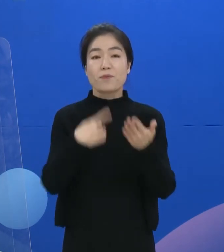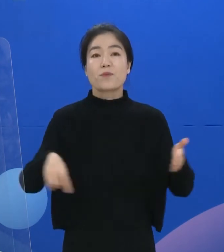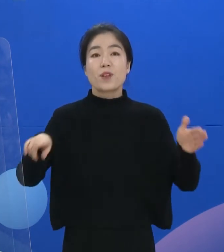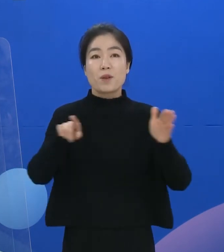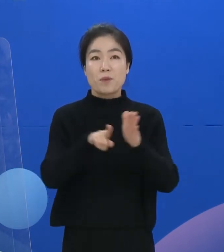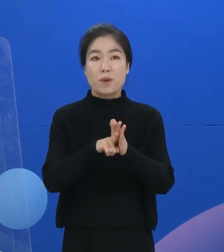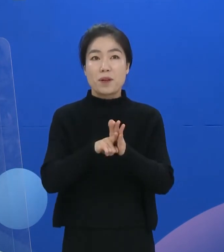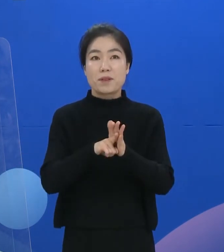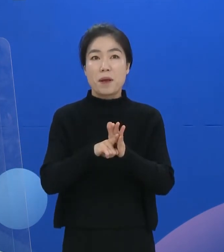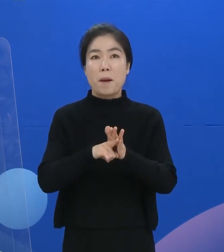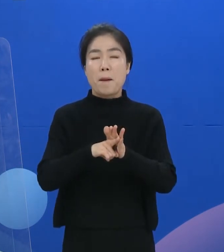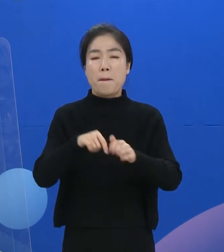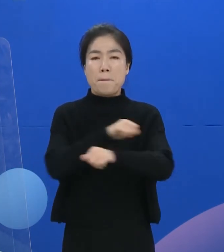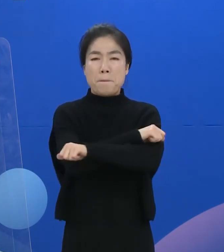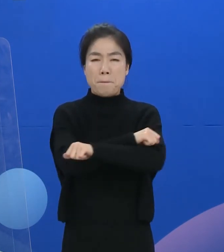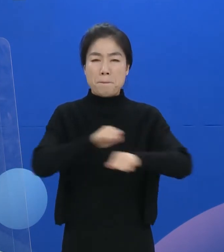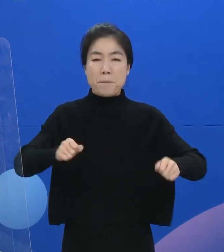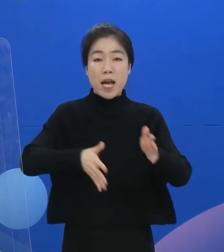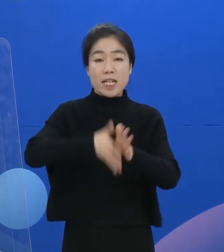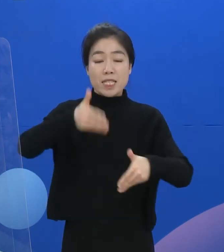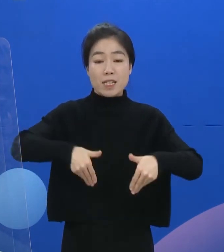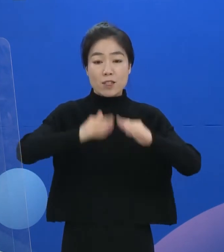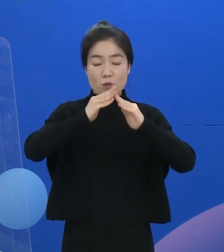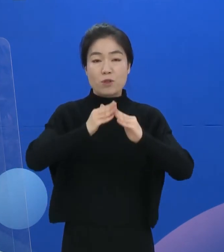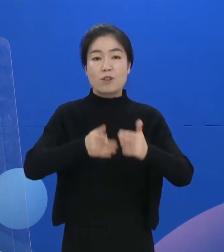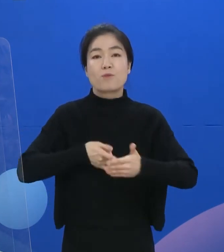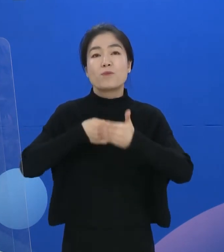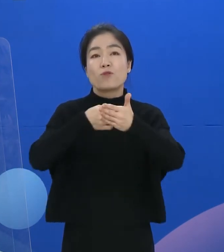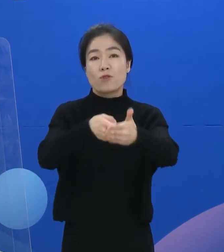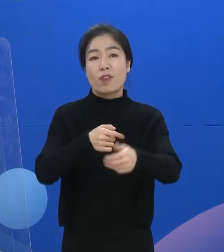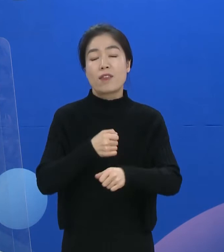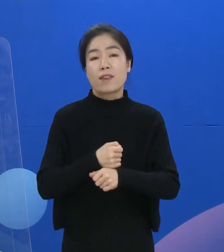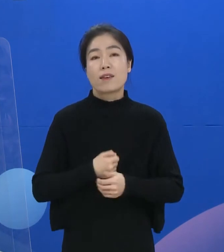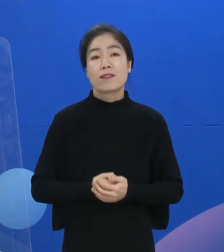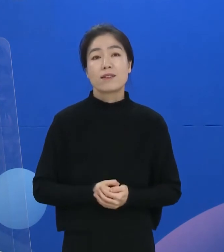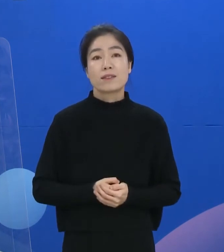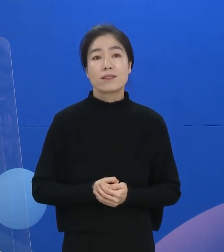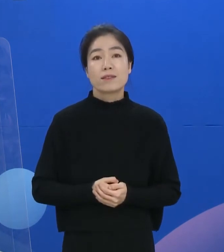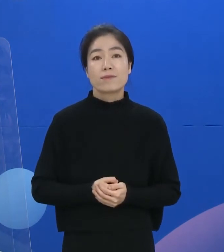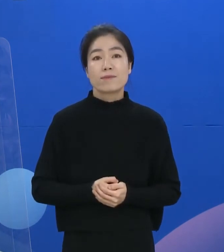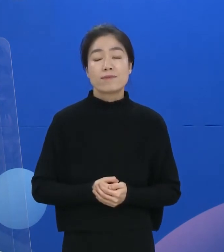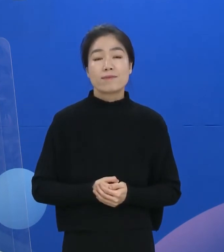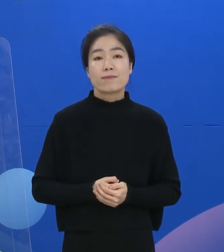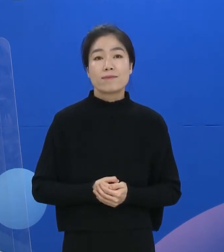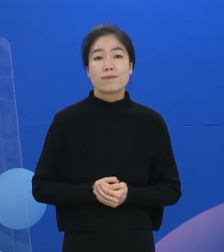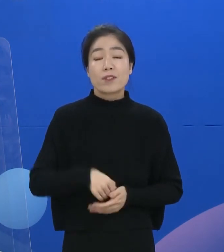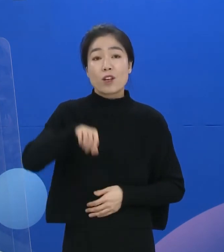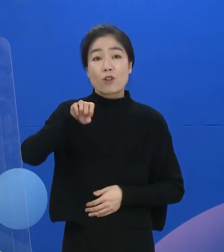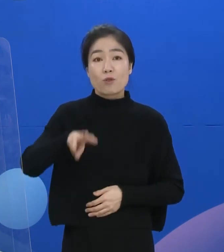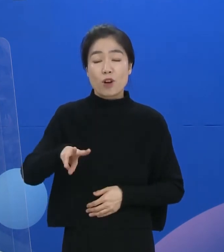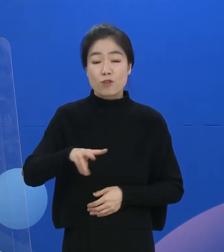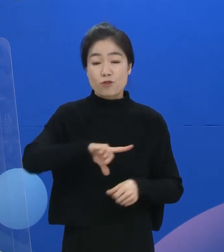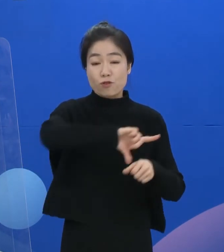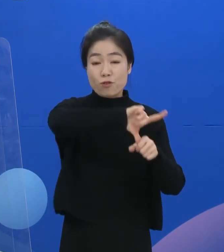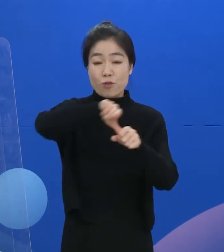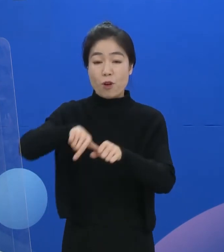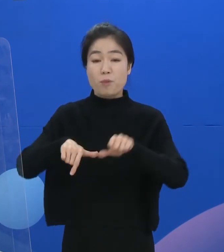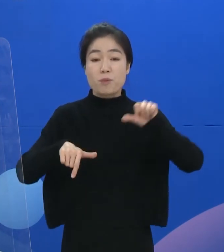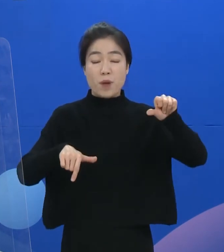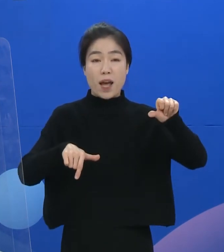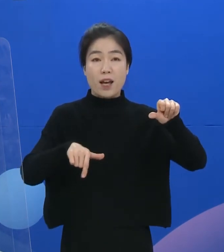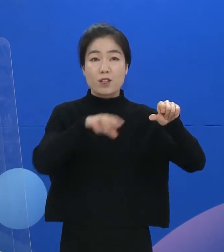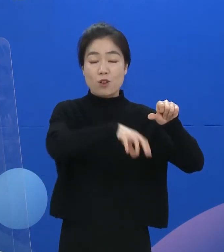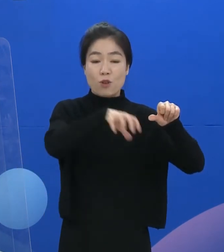우선 첫째로 더 크고 더 강한 광주 시대를 열기 위한 메가시티 조성을 본격적으로